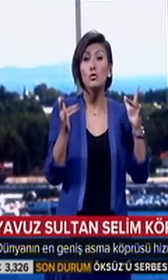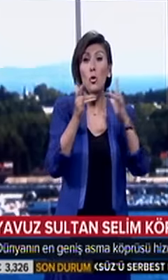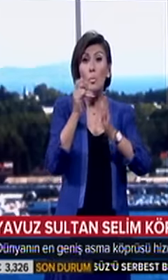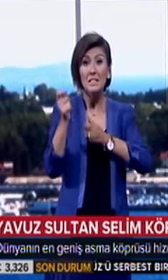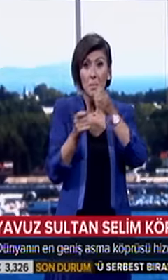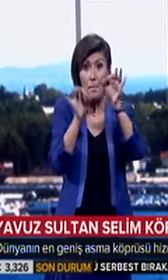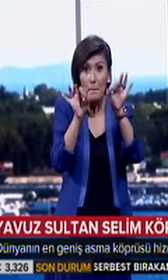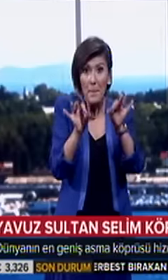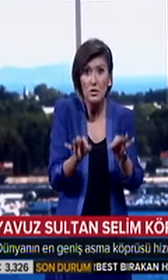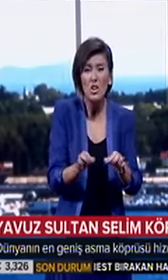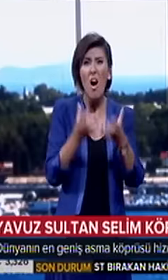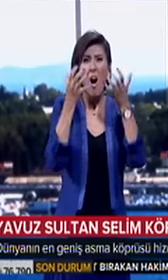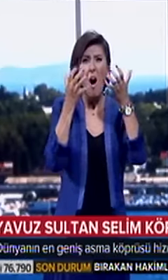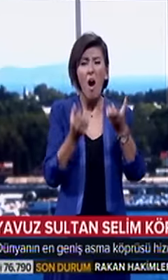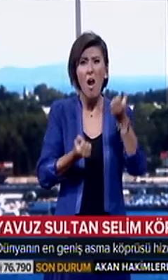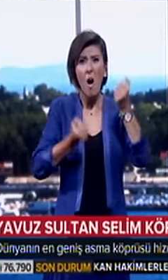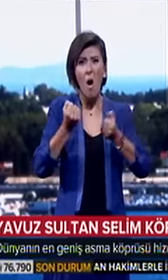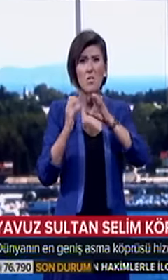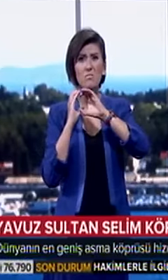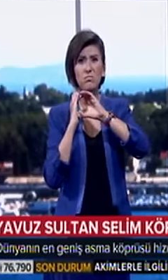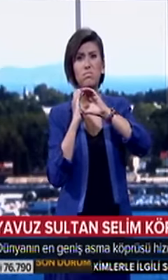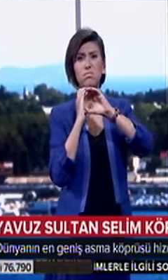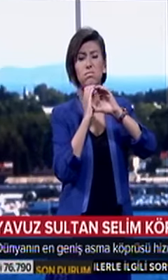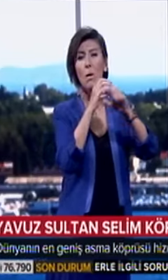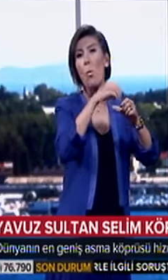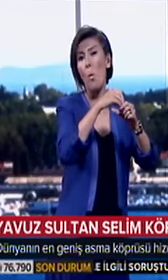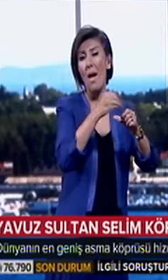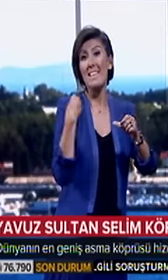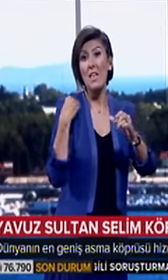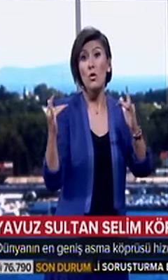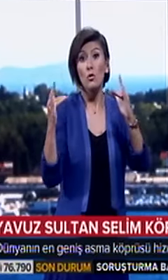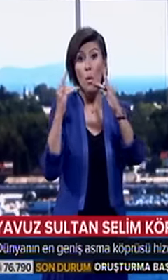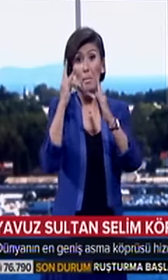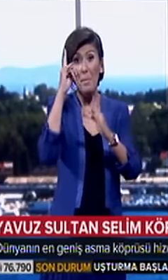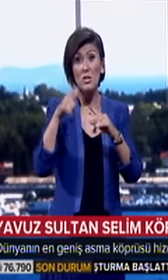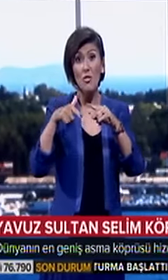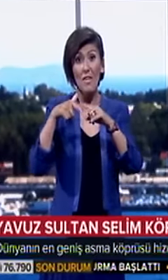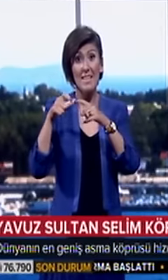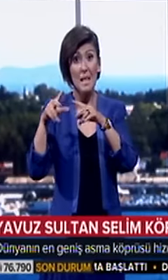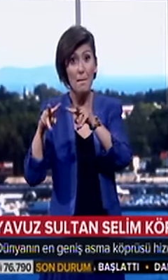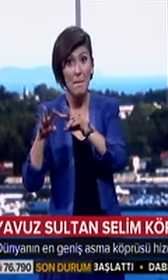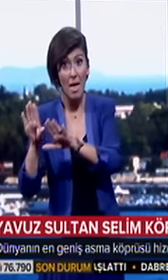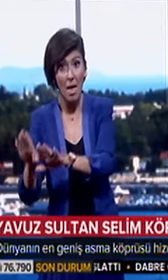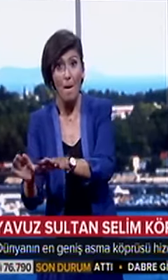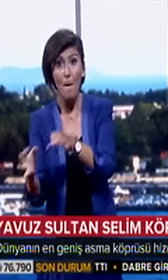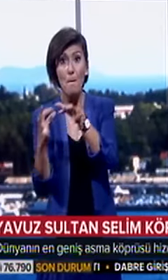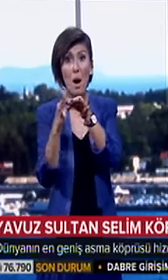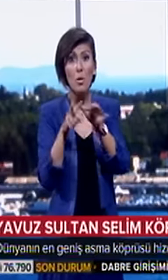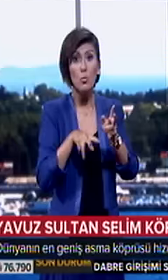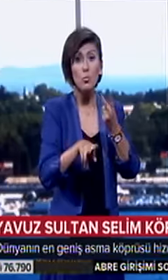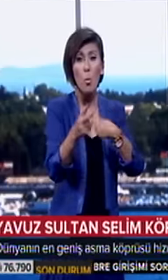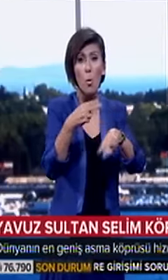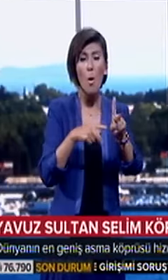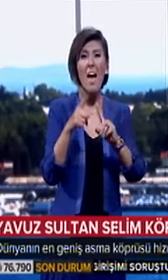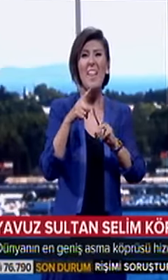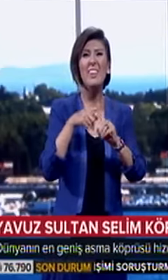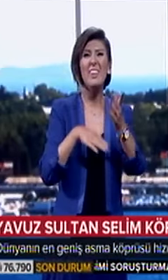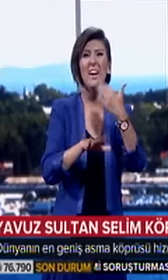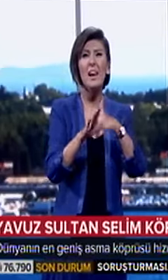ağır vasıtalar buraya yönlendirilecek. Yeni köprü başta Fatih Sultan Mehmet Köprüsü olmak üzere bağlantılı yollarda trafik